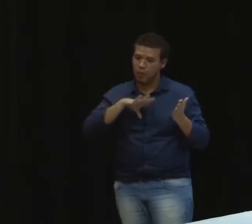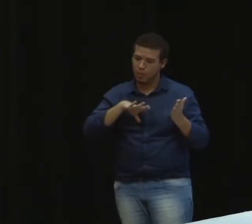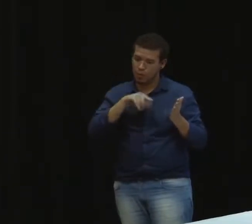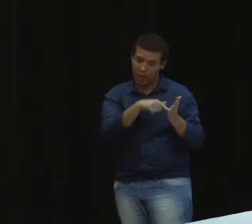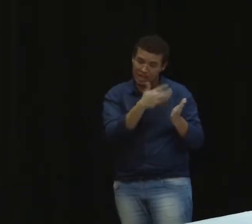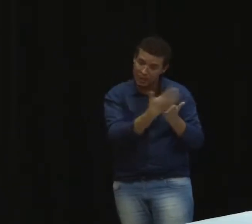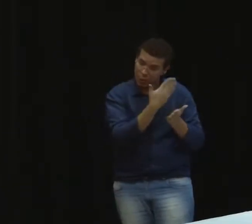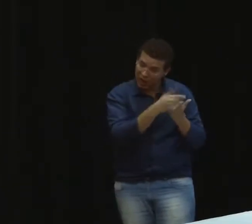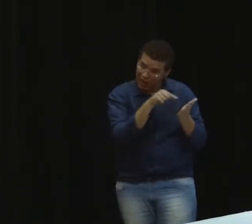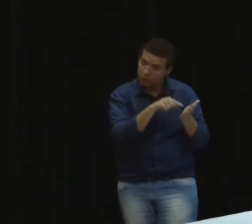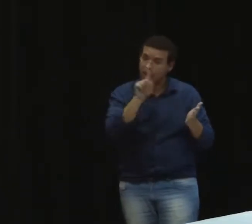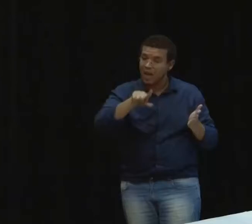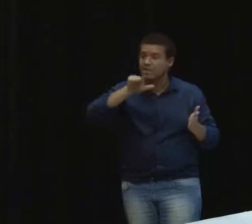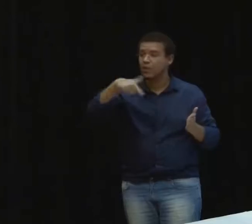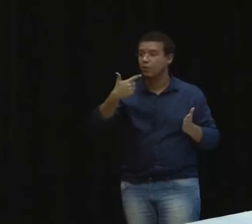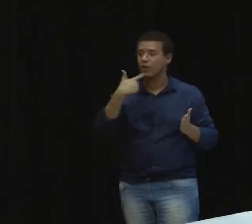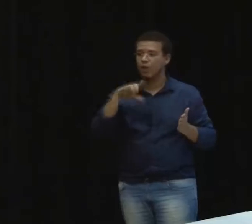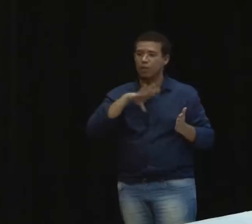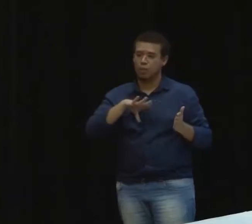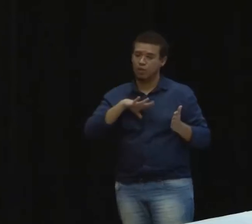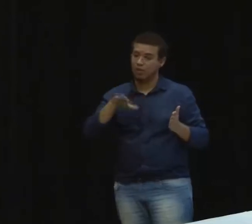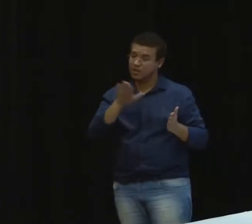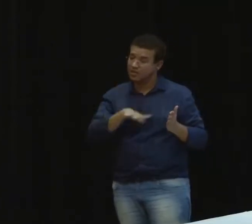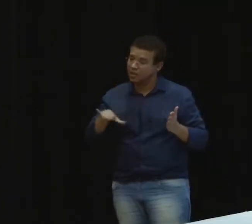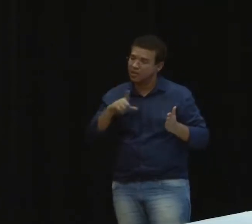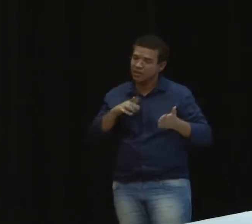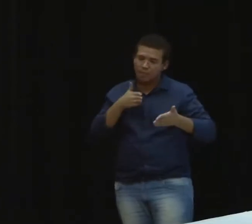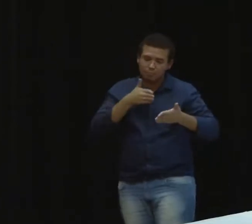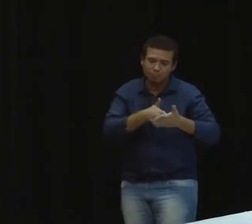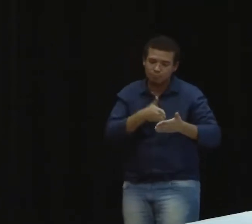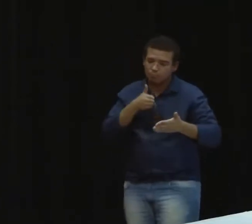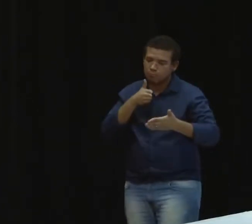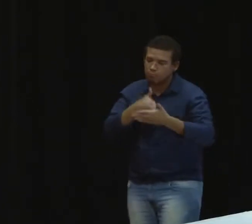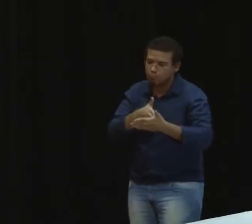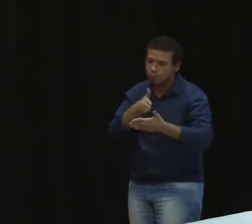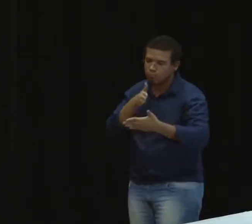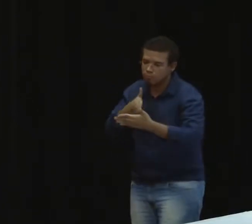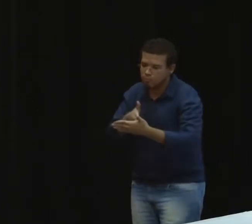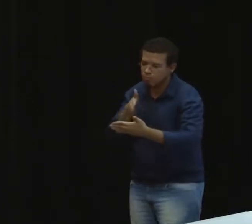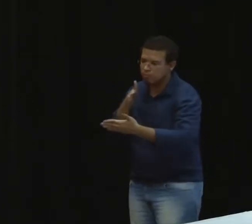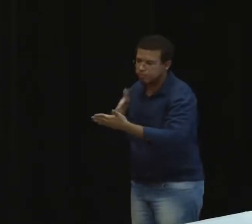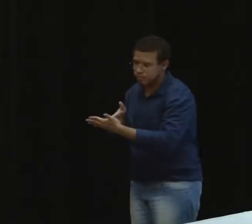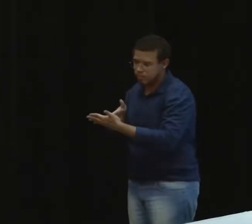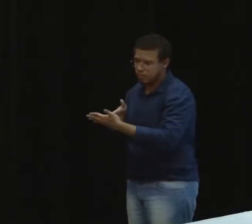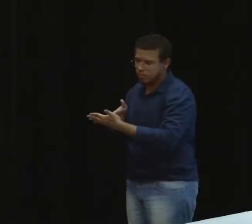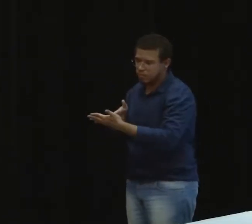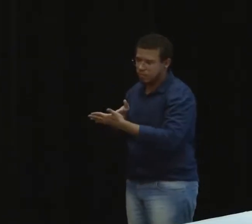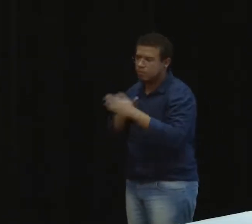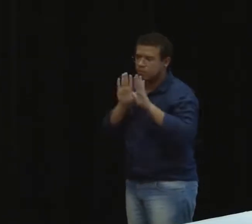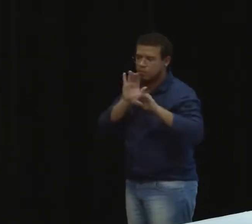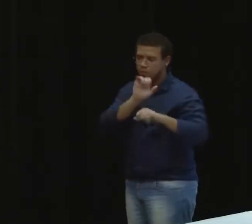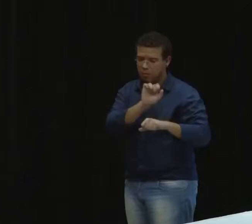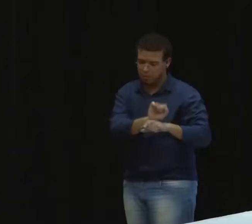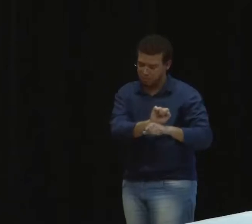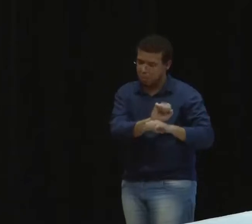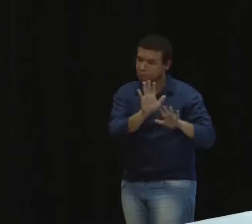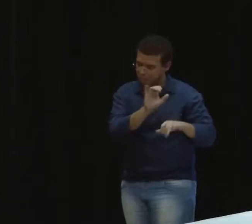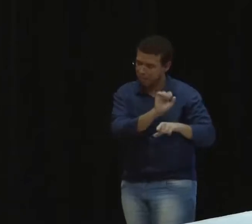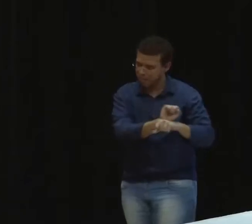a segunda língua, o texto em segunda língua, né, em português, traz algumas limitações para o